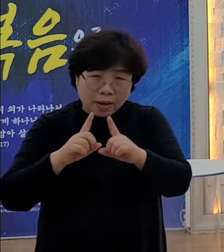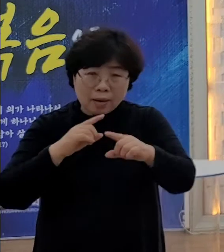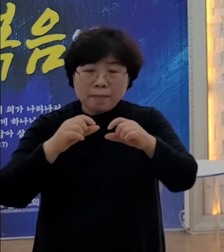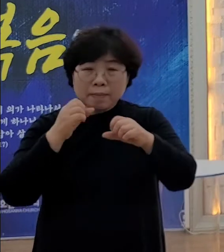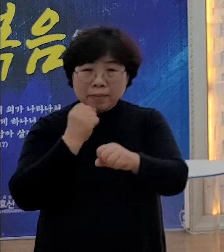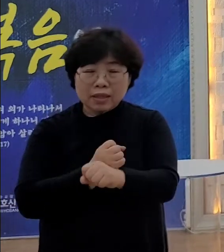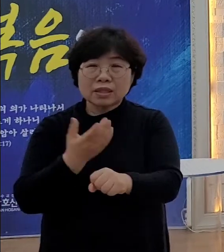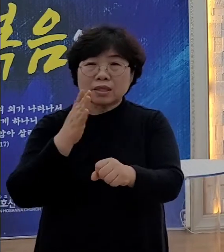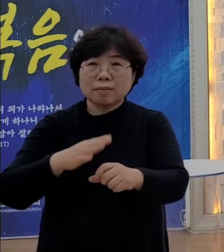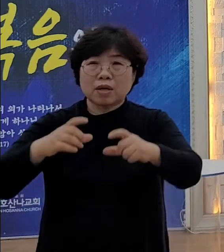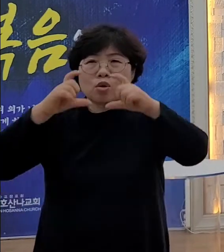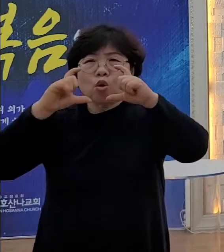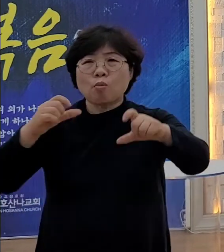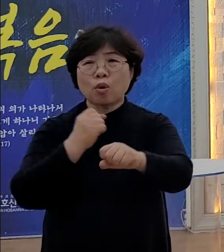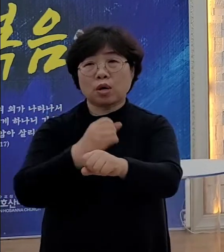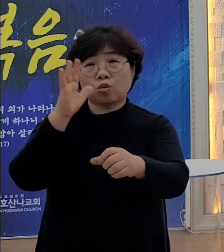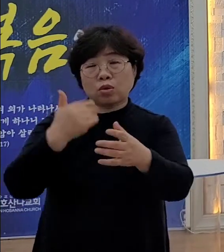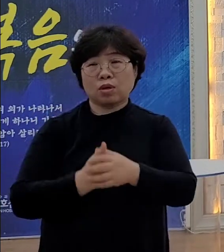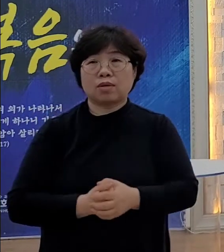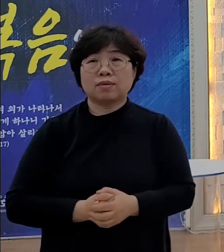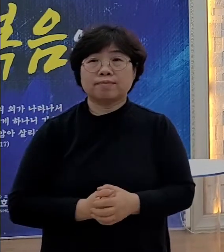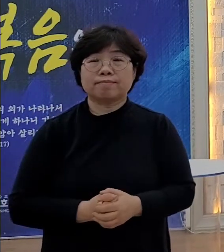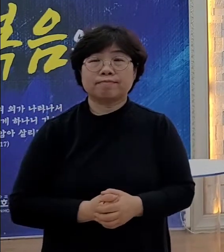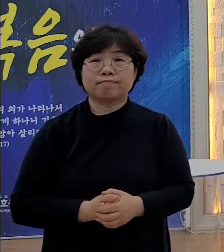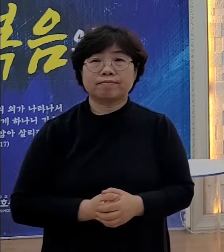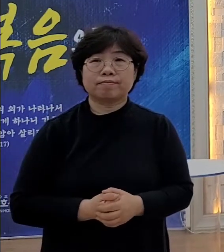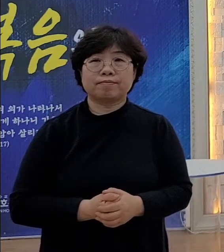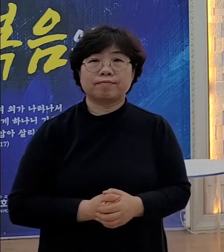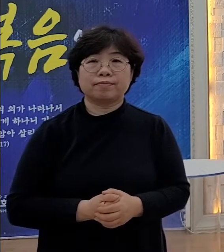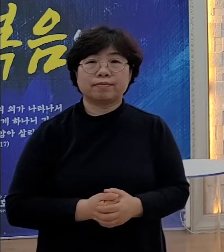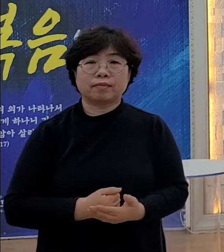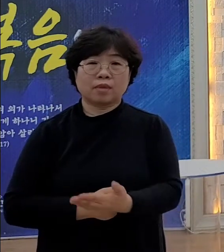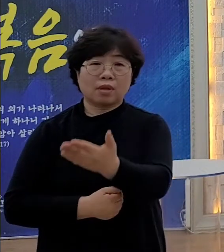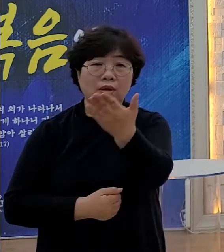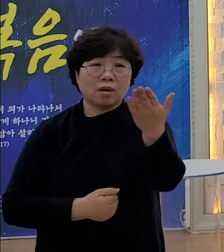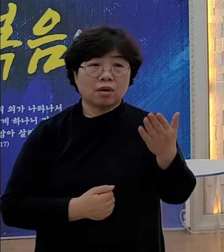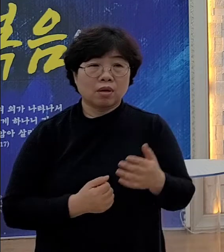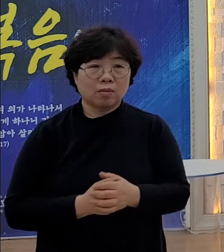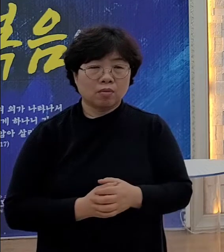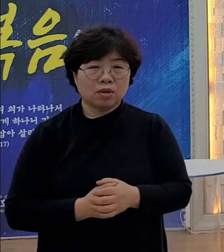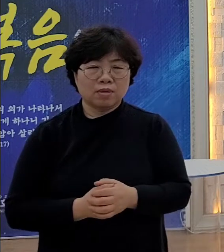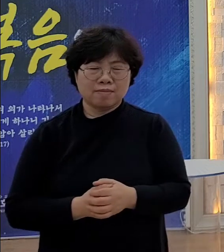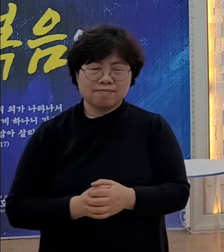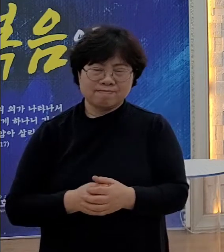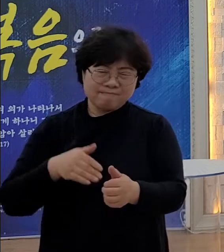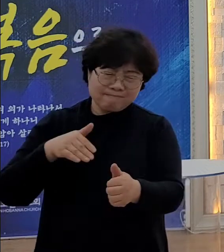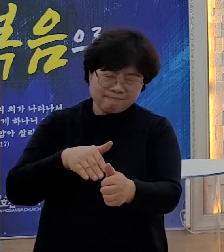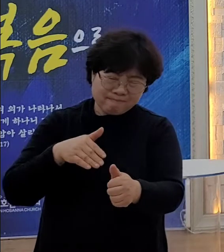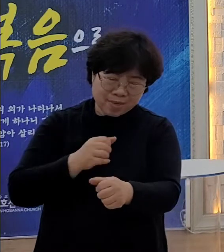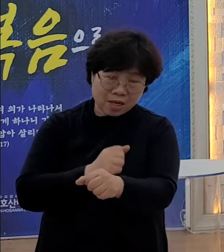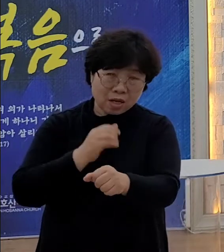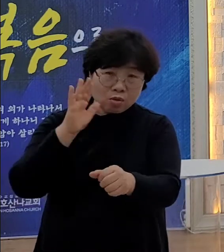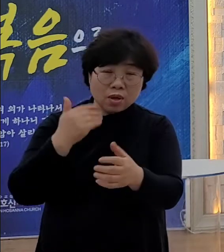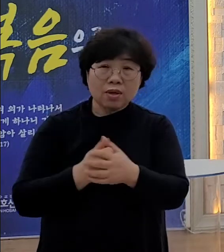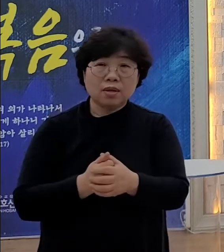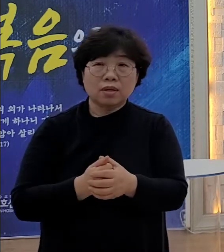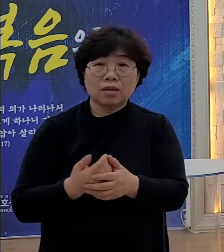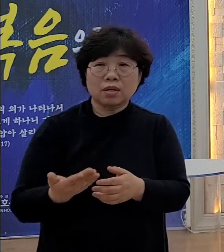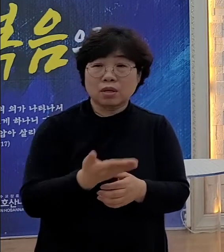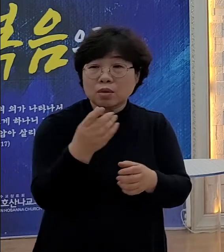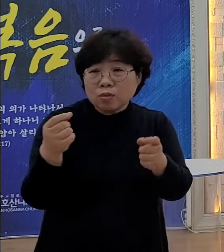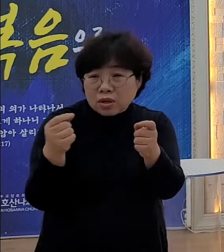했던 그 말씀. 바로 이게 말씀이기 때문에 여러분에게 이렇게 하는 거예요. 여러분